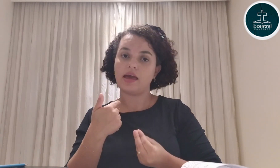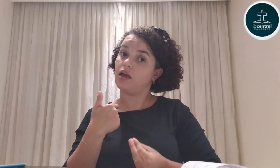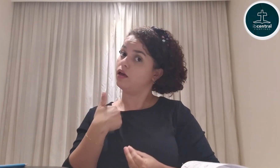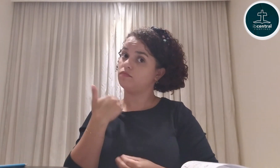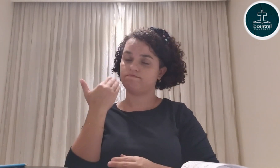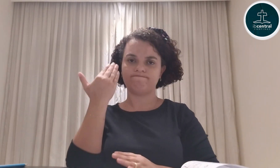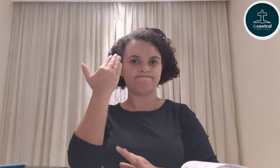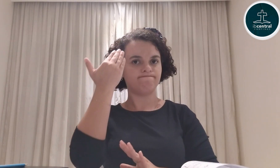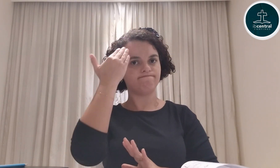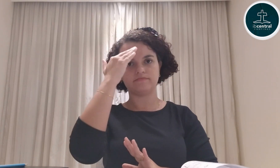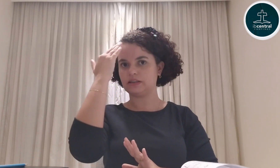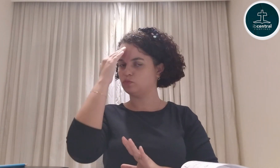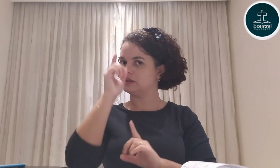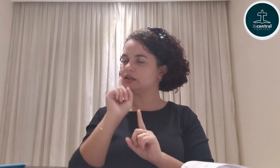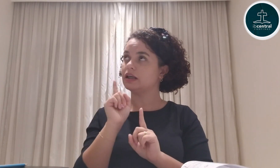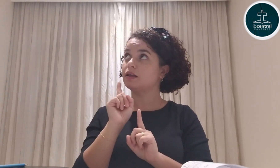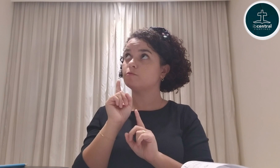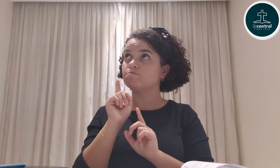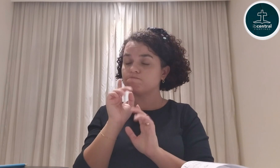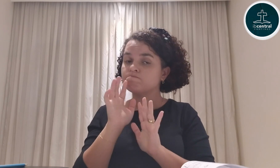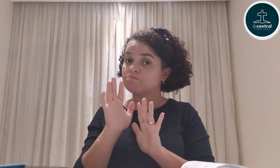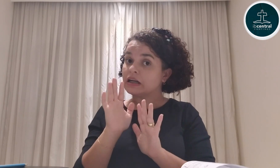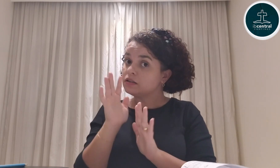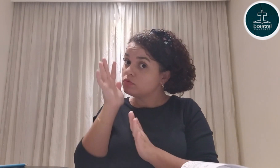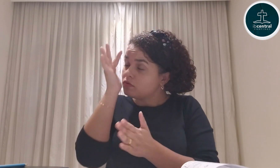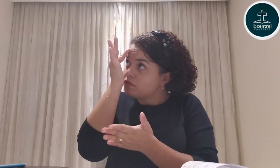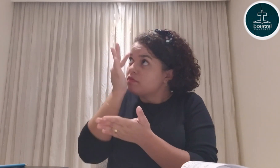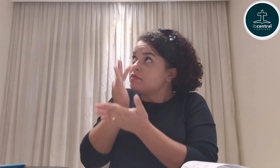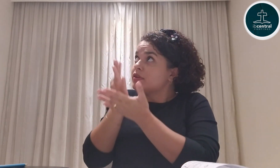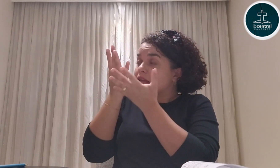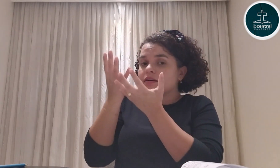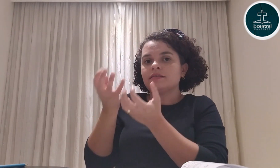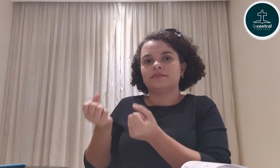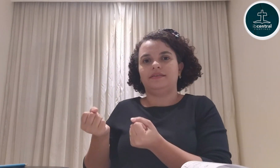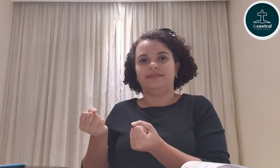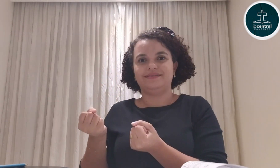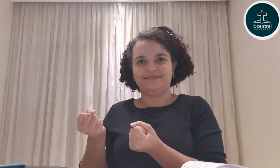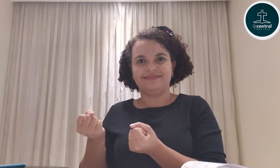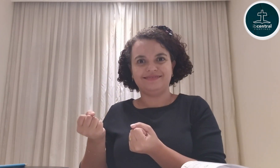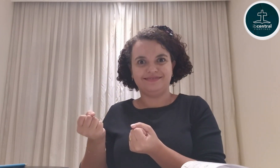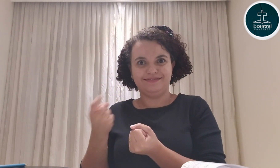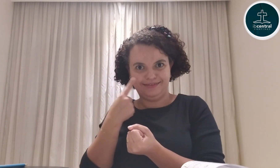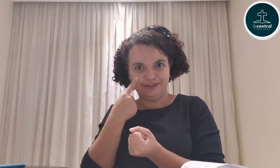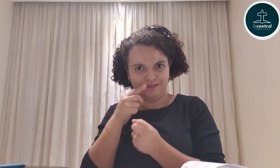errado. Agora, vejamos esse outro exemplo de um pensar